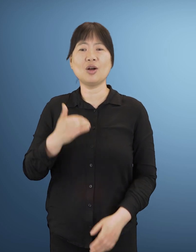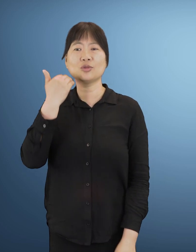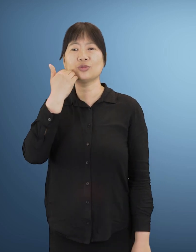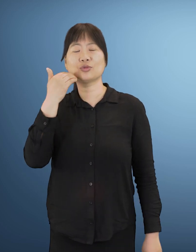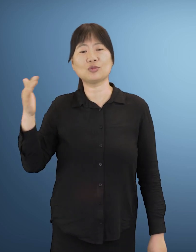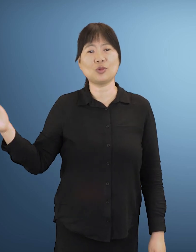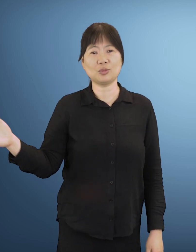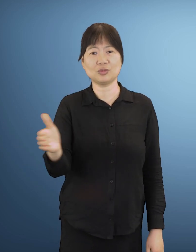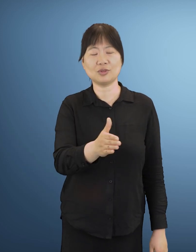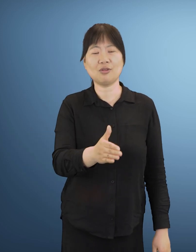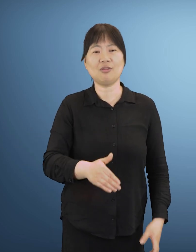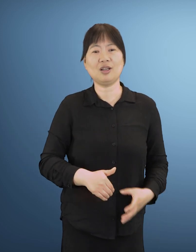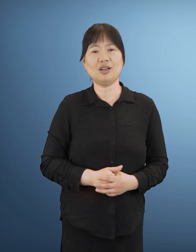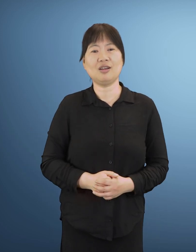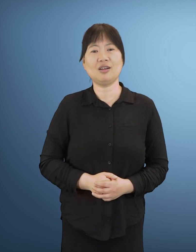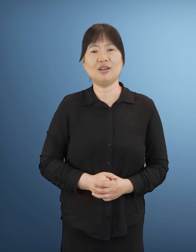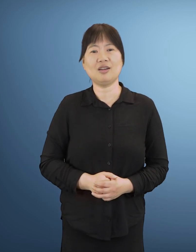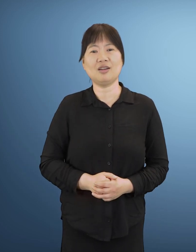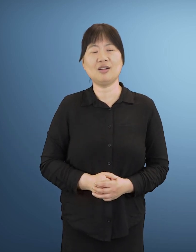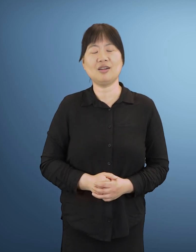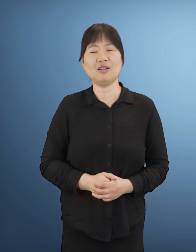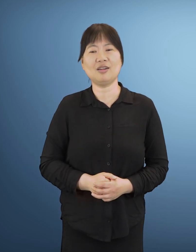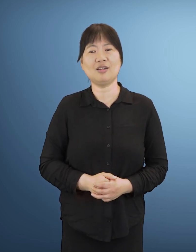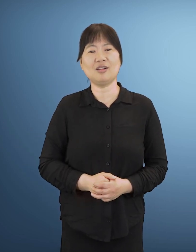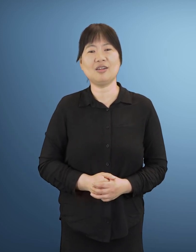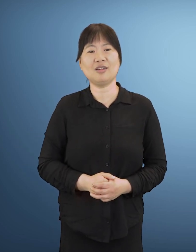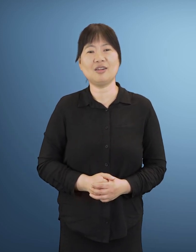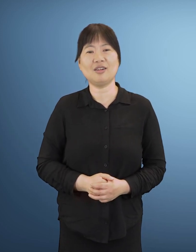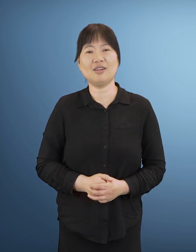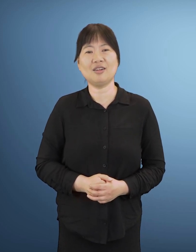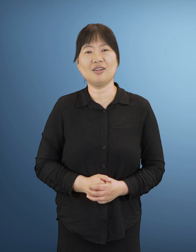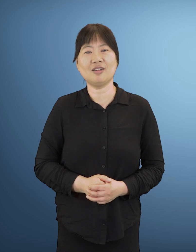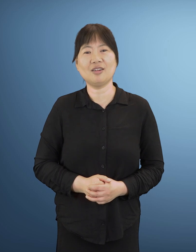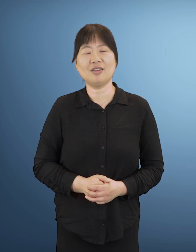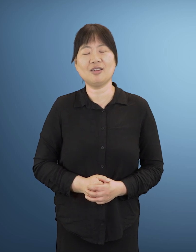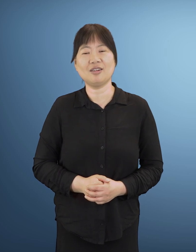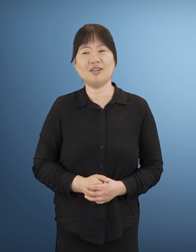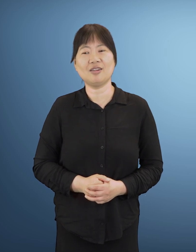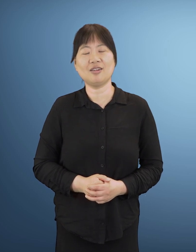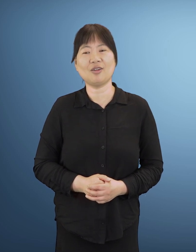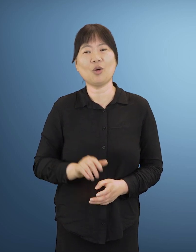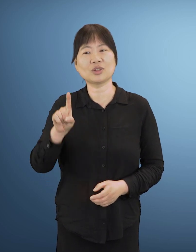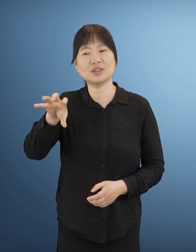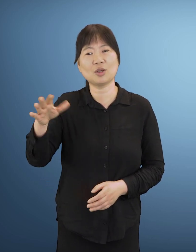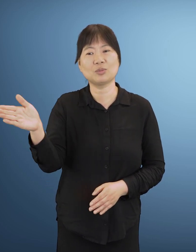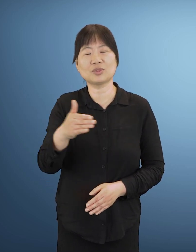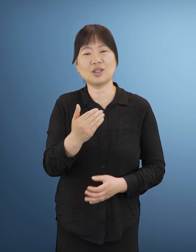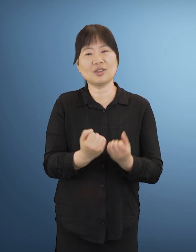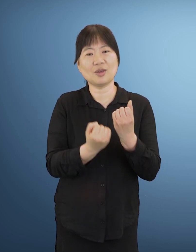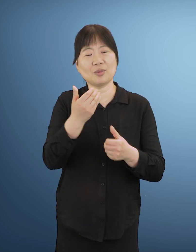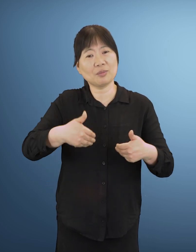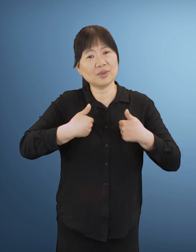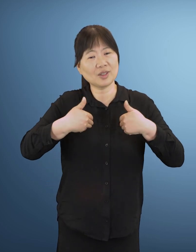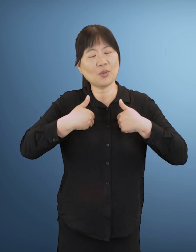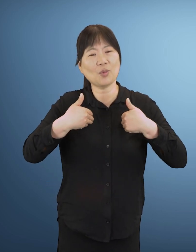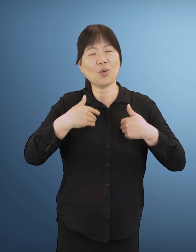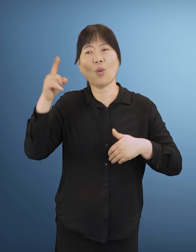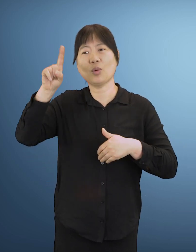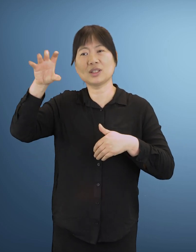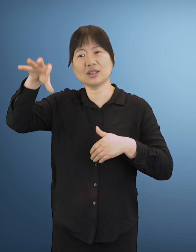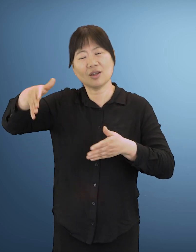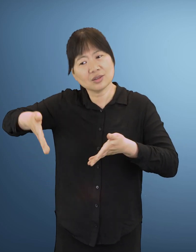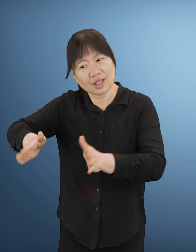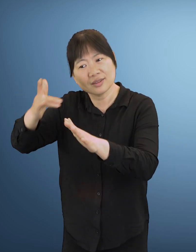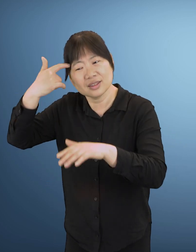누구로부터 설명이 돼야 됩니까? 어디서 났느냐? 근데 정작 고향